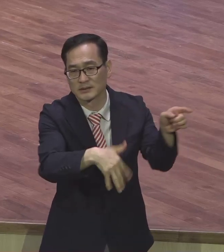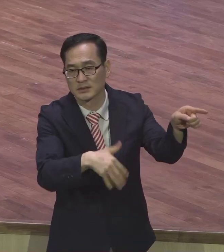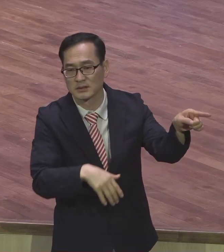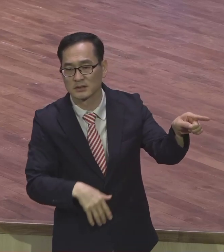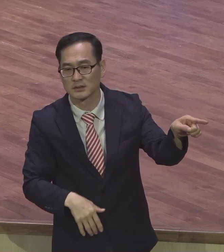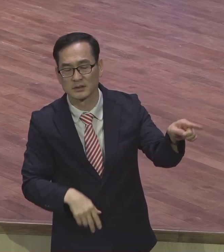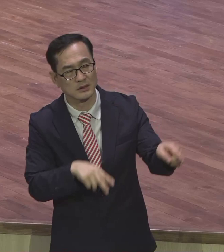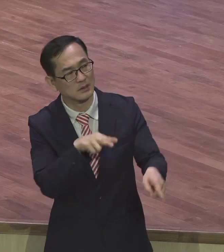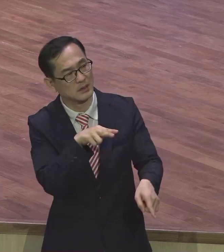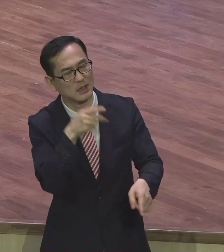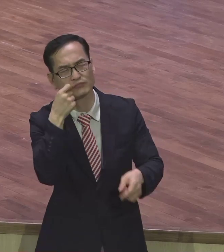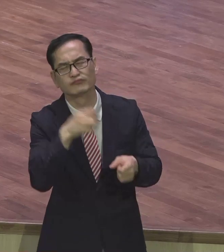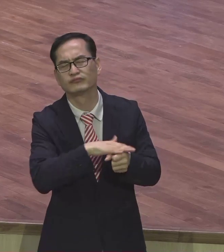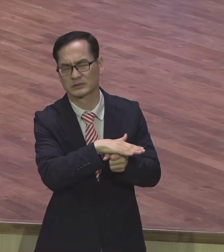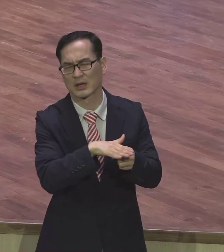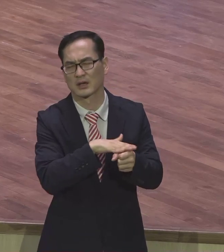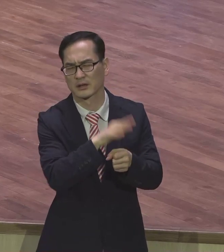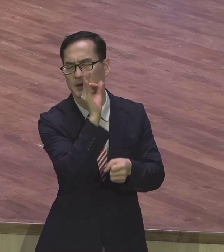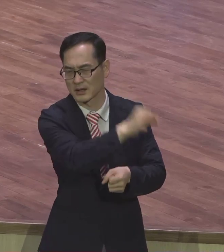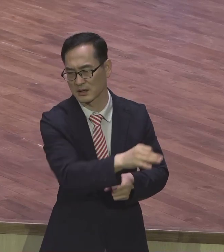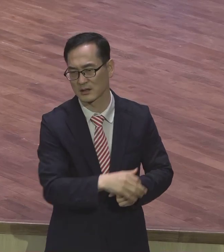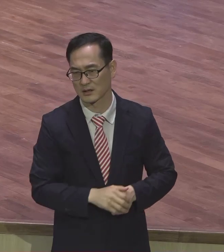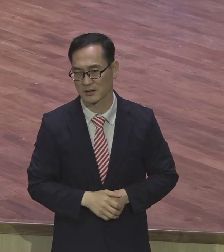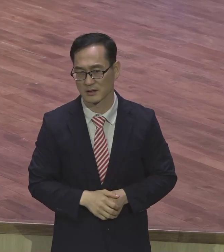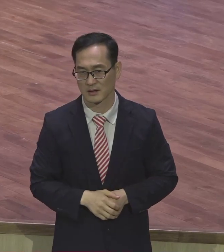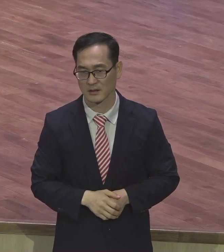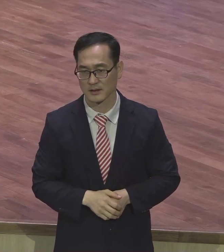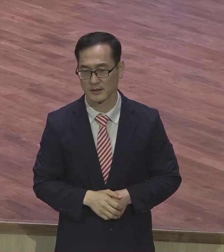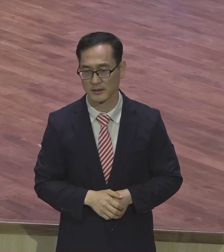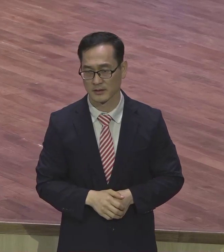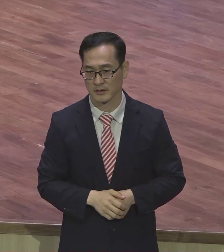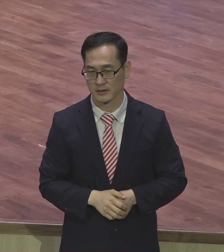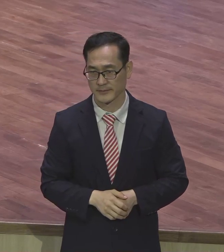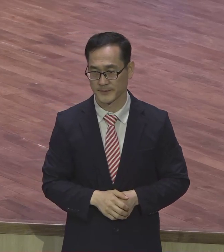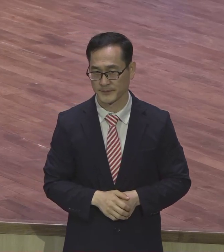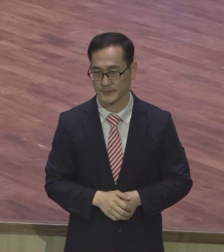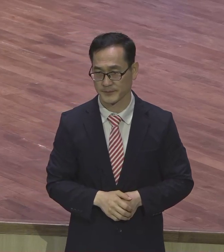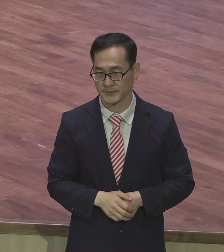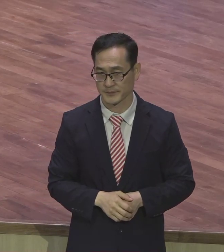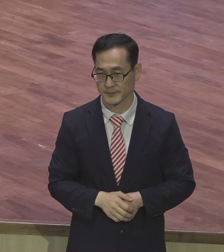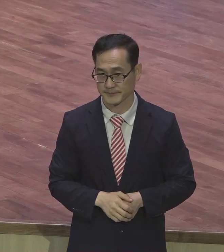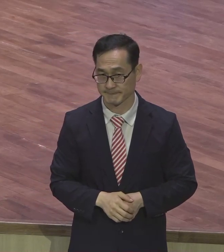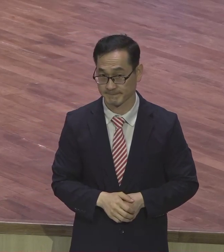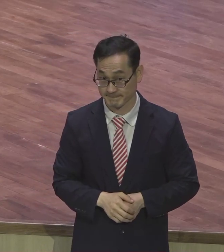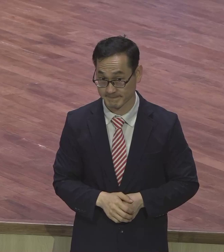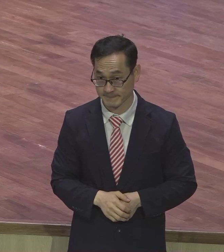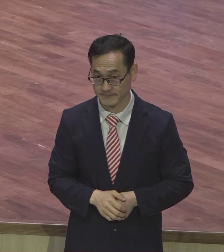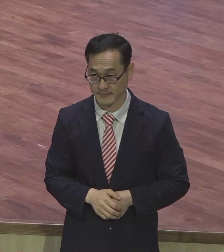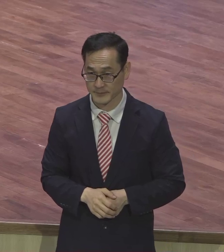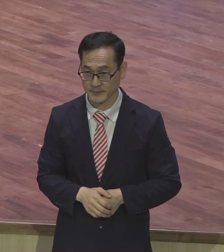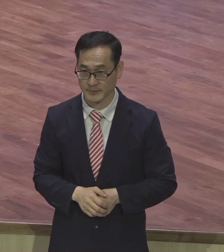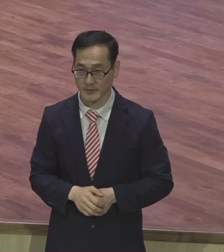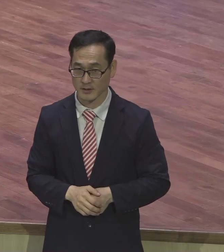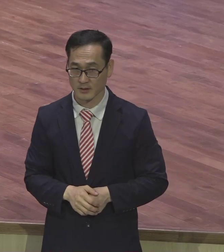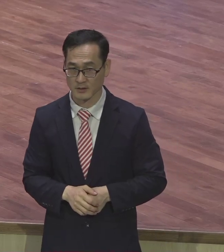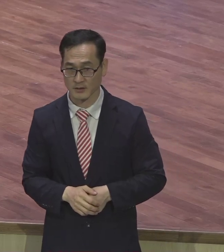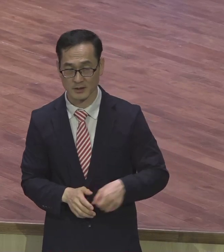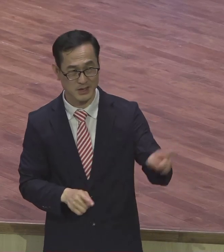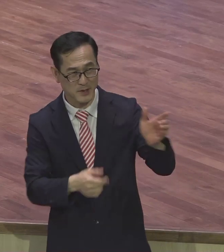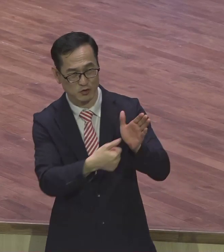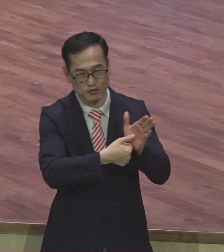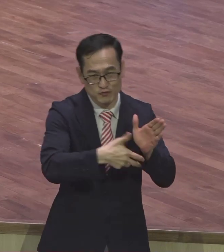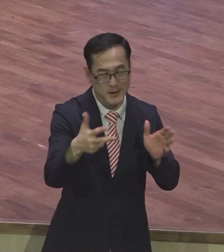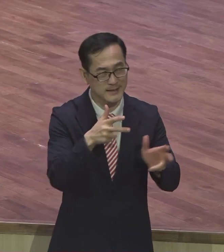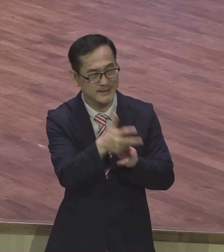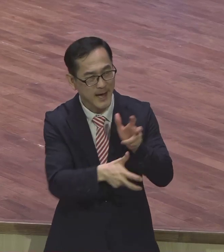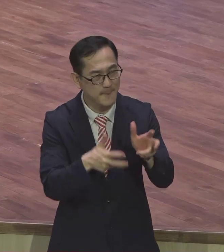전부 다 불신자들 뭘로 보여야 돼요 불쌍하게 보여야 돼요 아멘 그 사람이 유명한 무슨